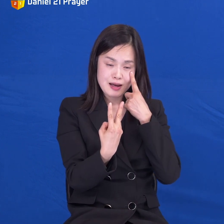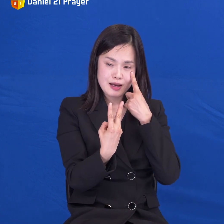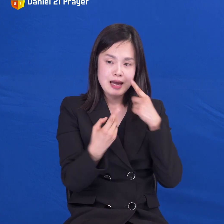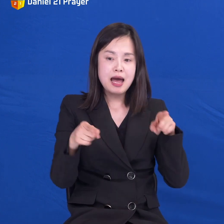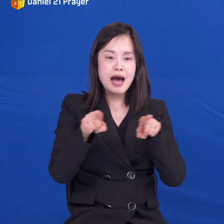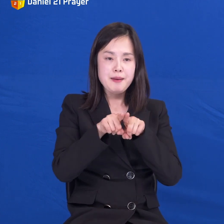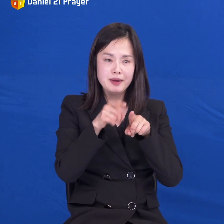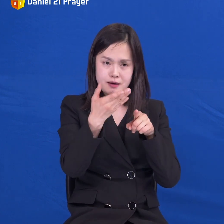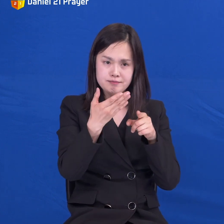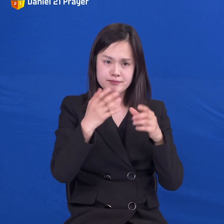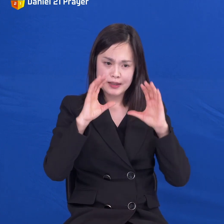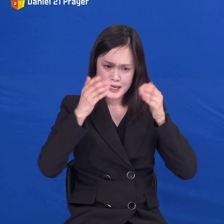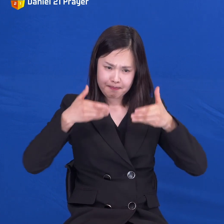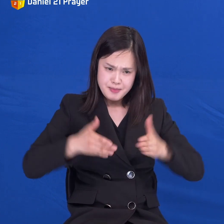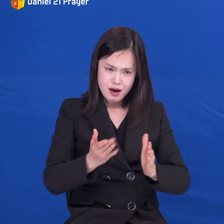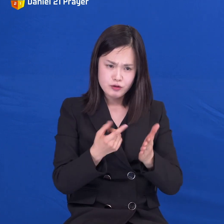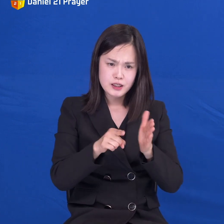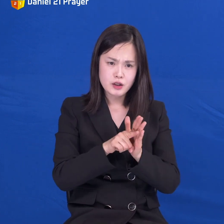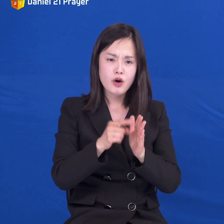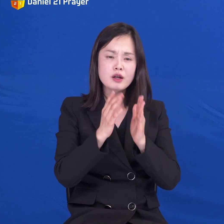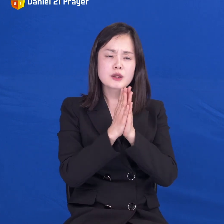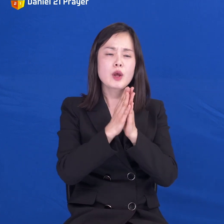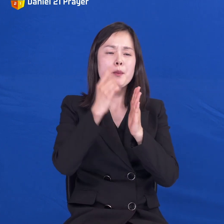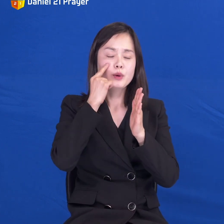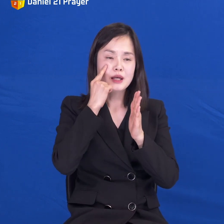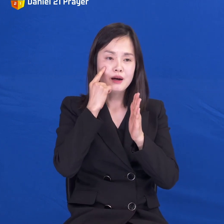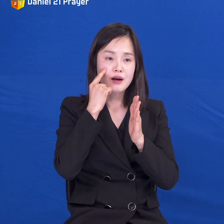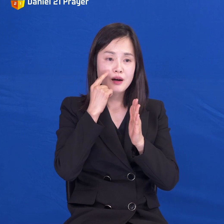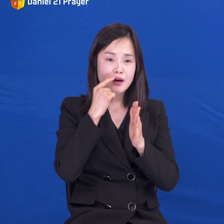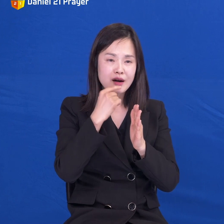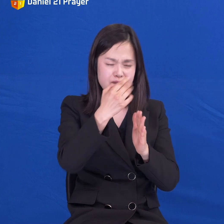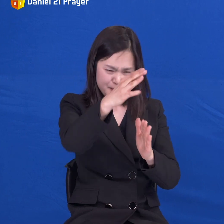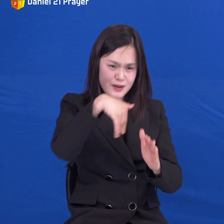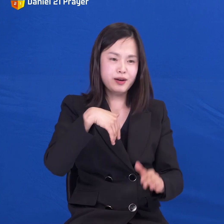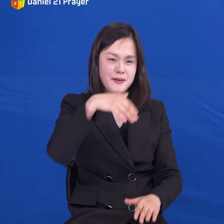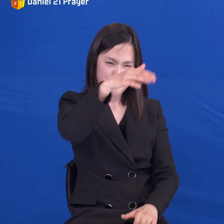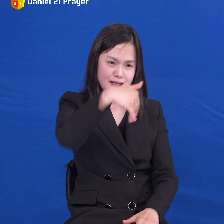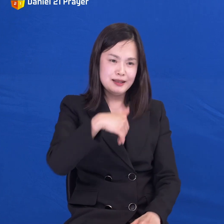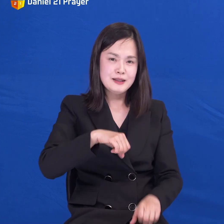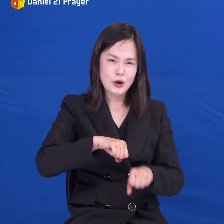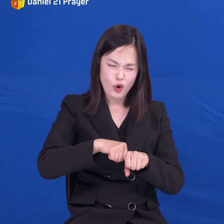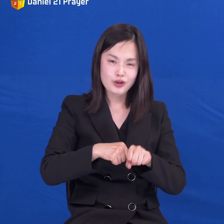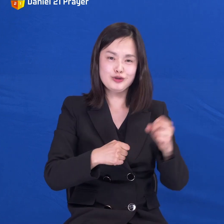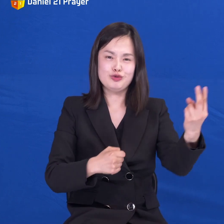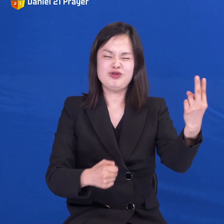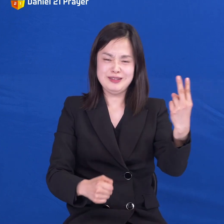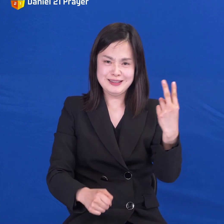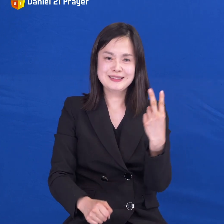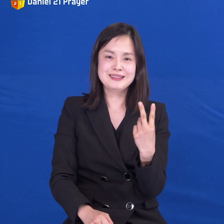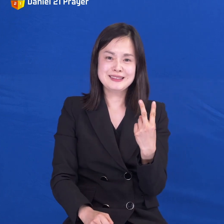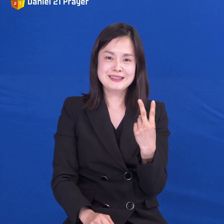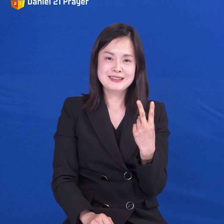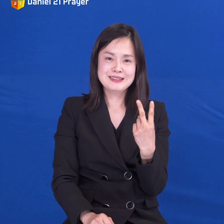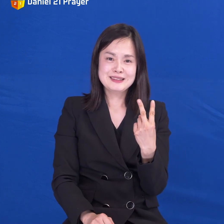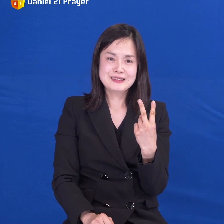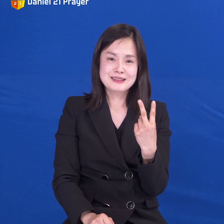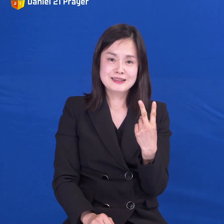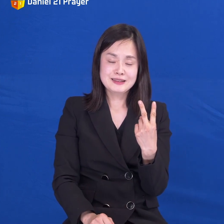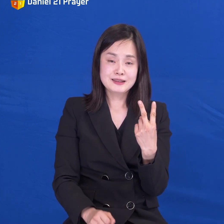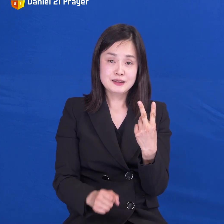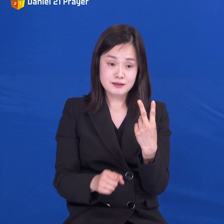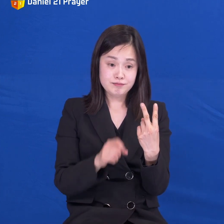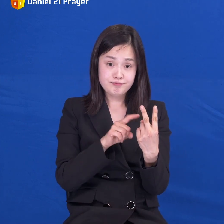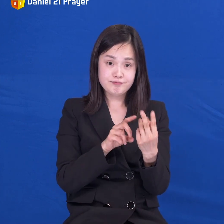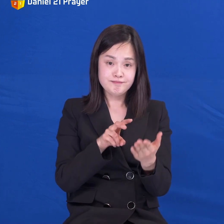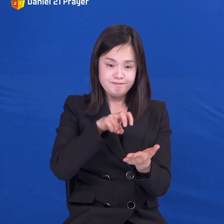합시다. 잘 안 나오셔요. 빨리 나오세요 하니까 억지로 나오셨어요. 그래서 우리 무릎 꿇으시면 우리가